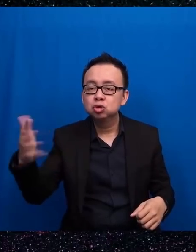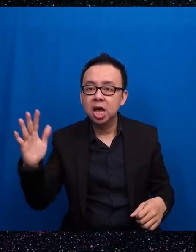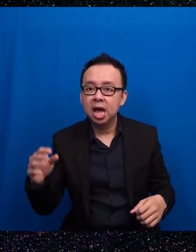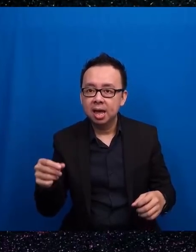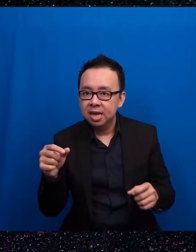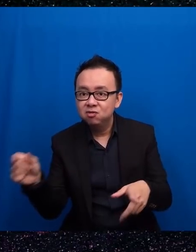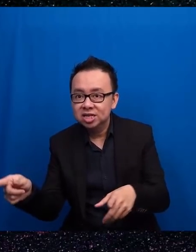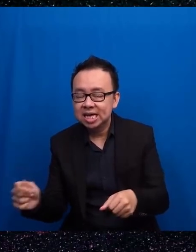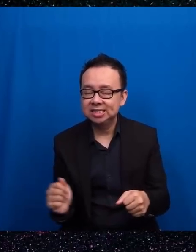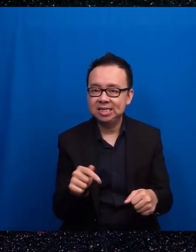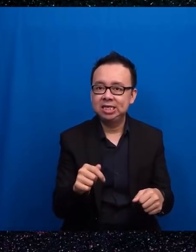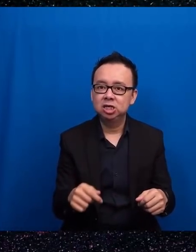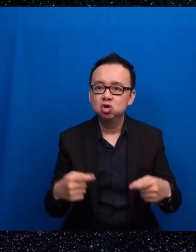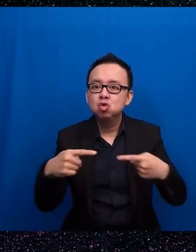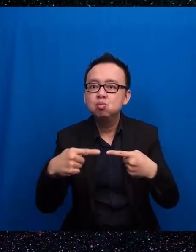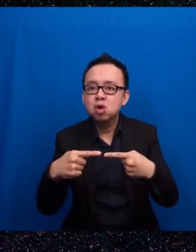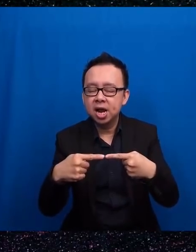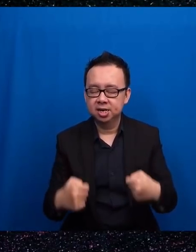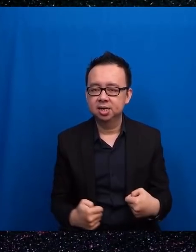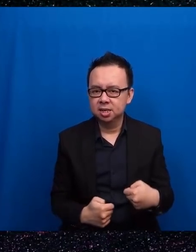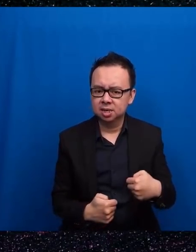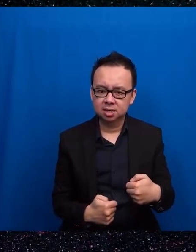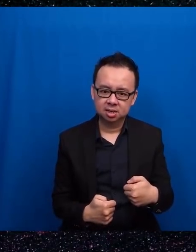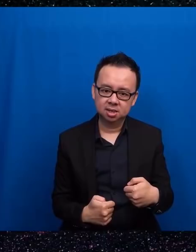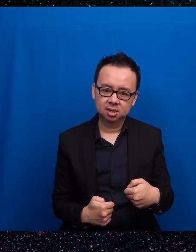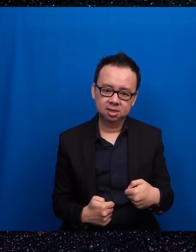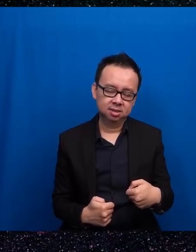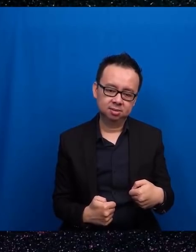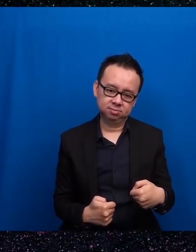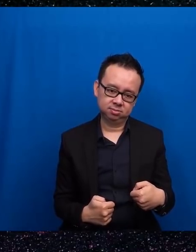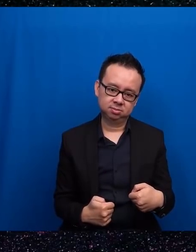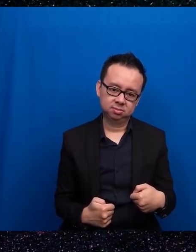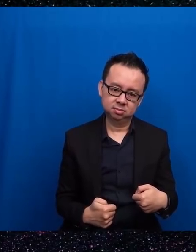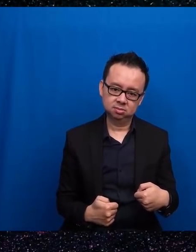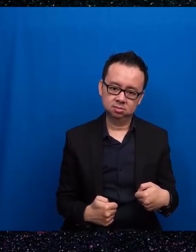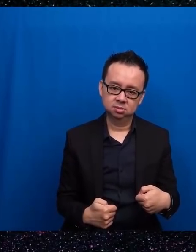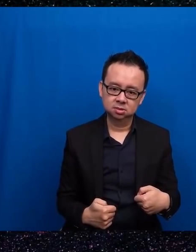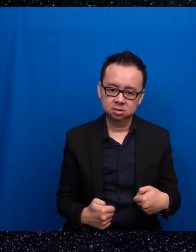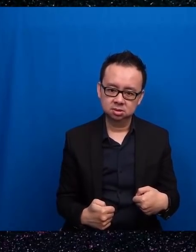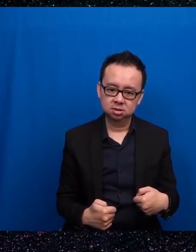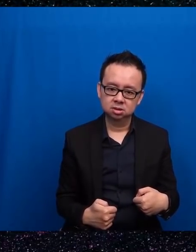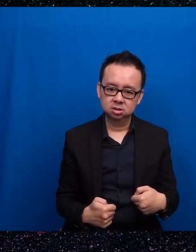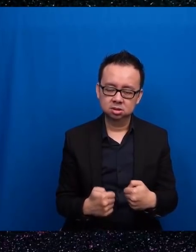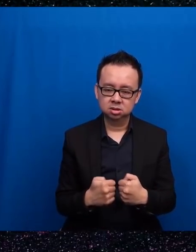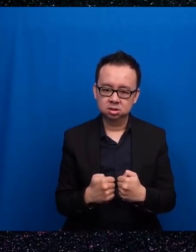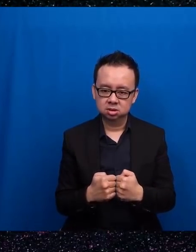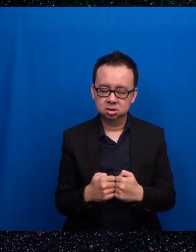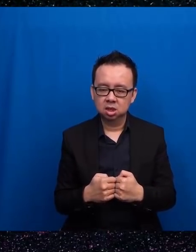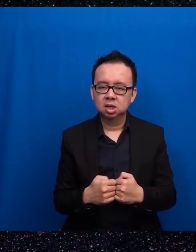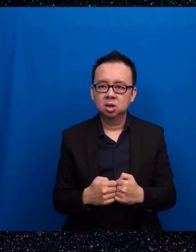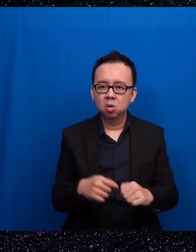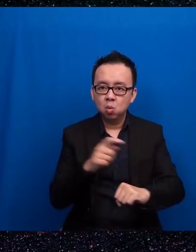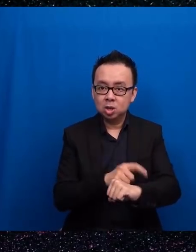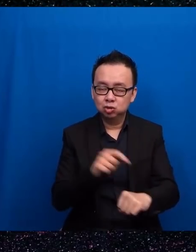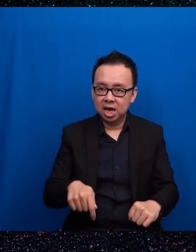Nah sekarang yang jadi orang yang punya harta berlebihan pada waktu sabat seperti ini, dunia sabat nih, harusnya ini waktunya untuk